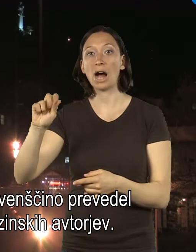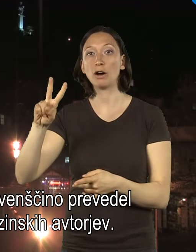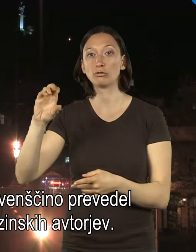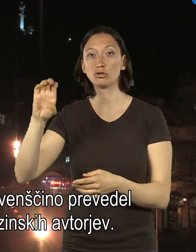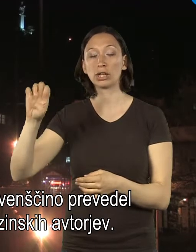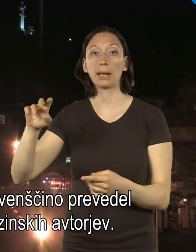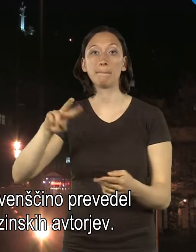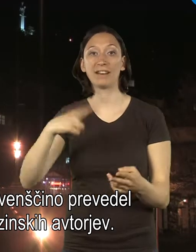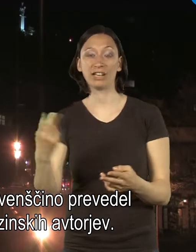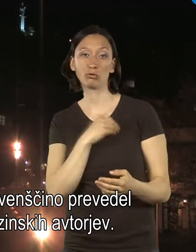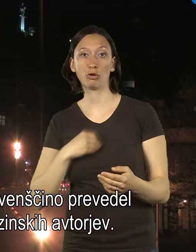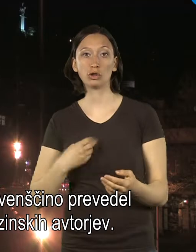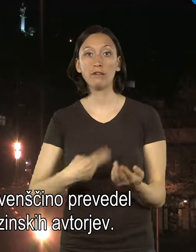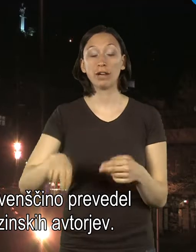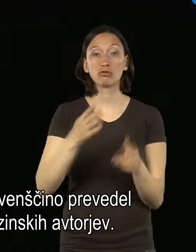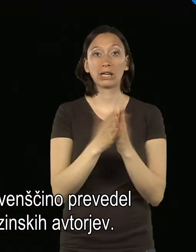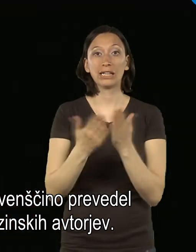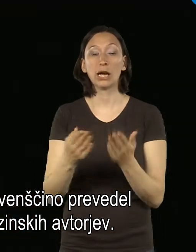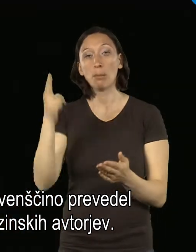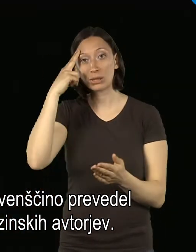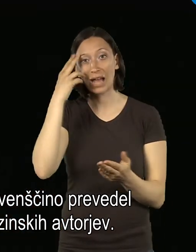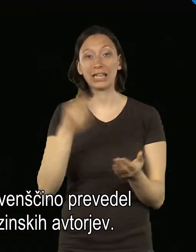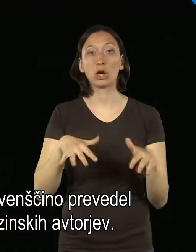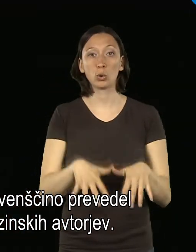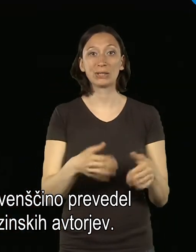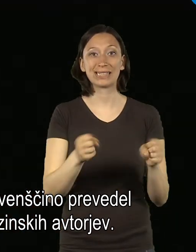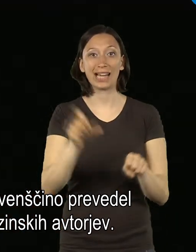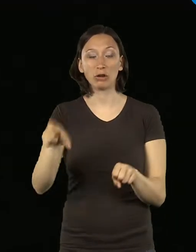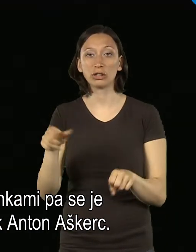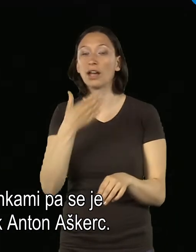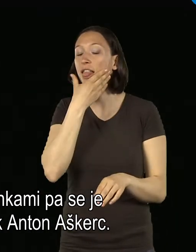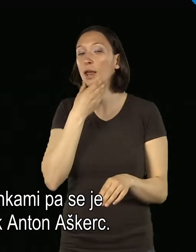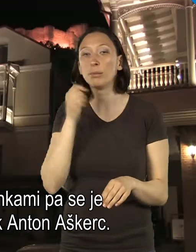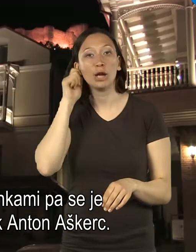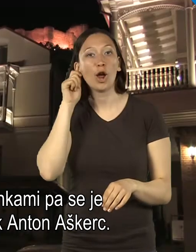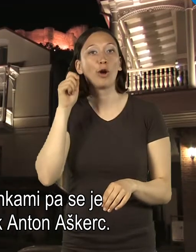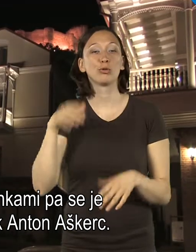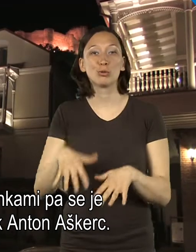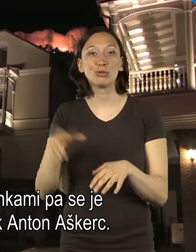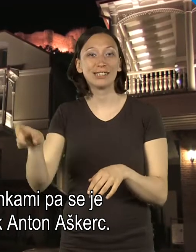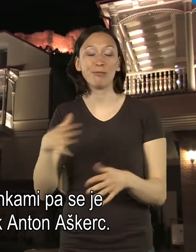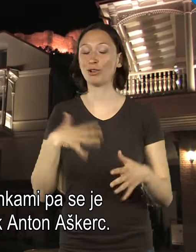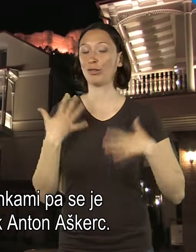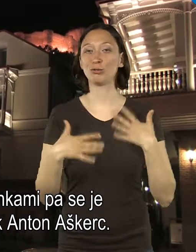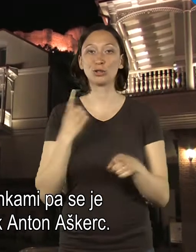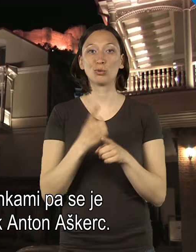prevedel več del poznanih gruzijskih avtorjev. Nad lepimi Gruzikami pa se je navduševal tudi